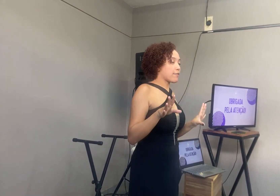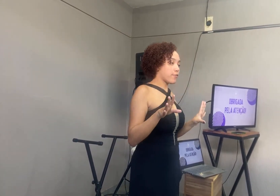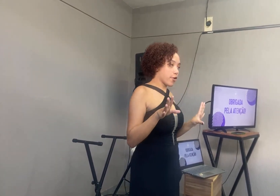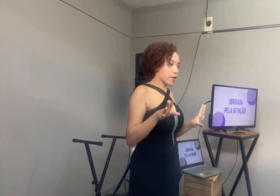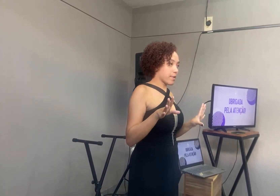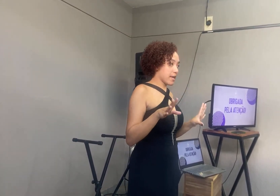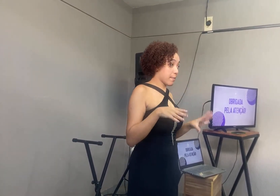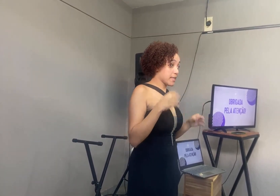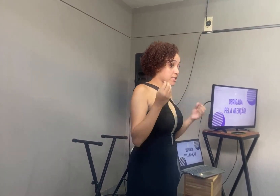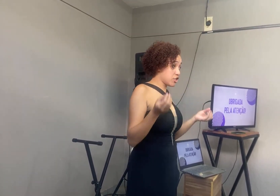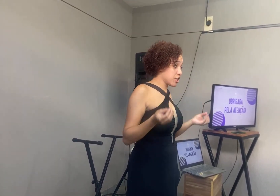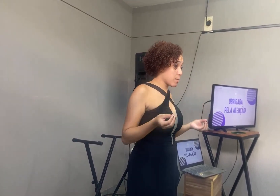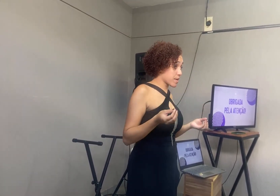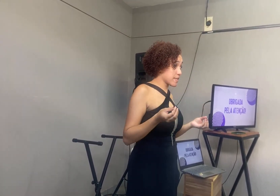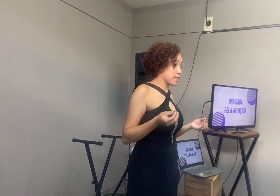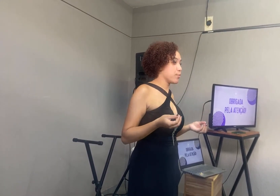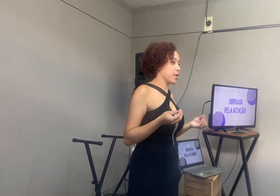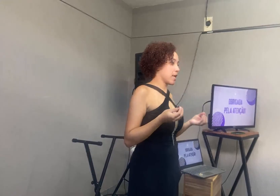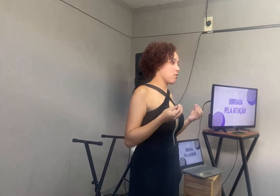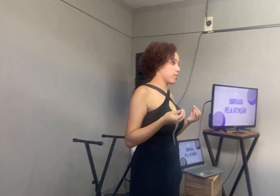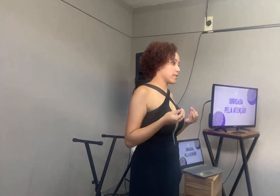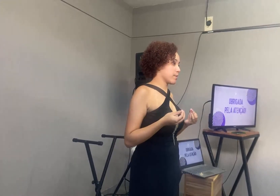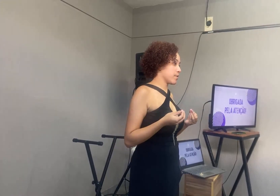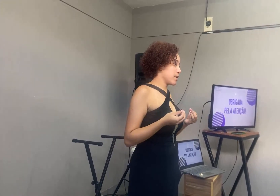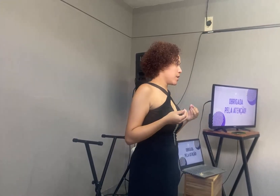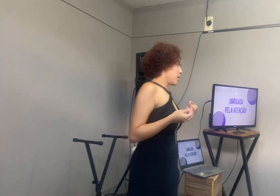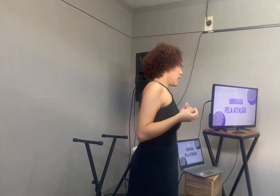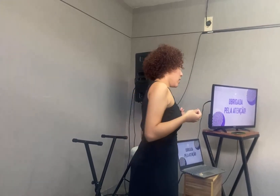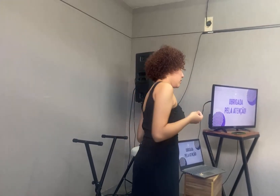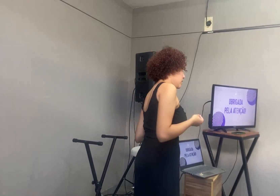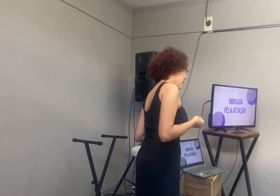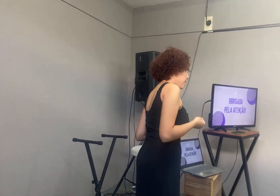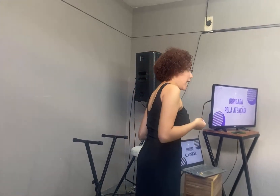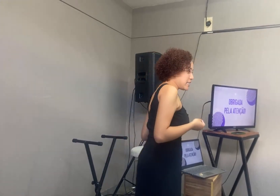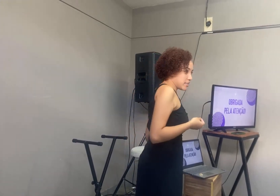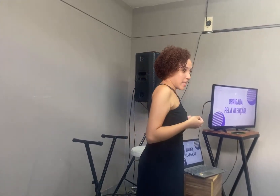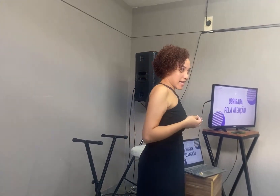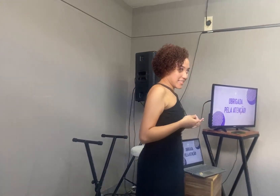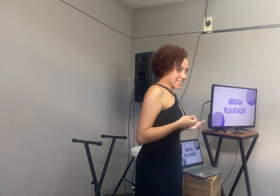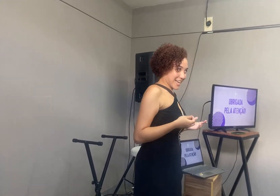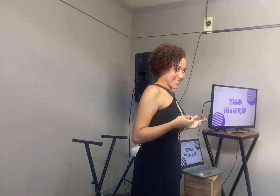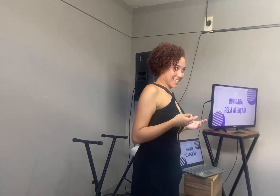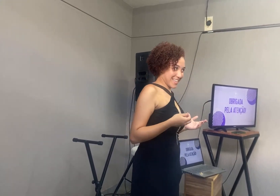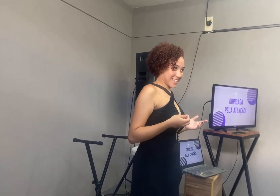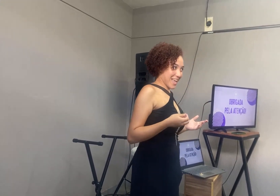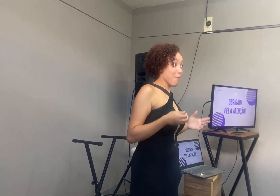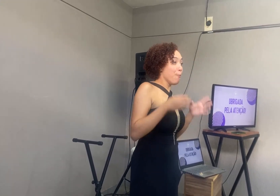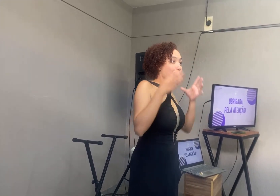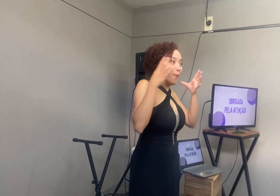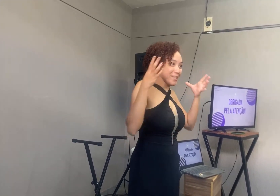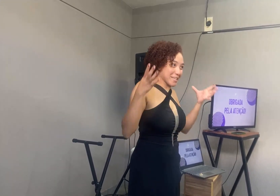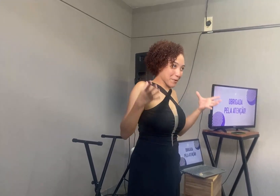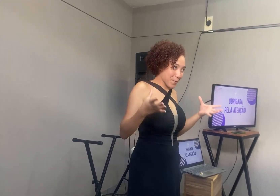a forma, né, mais dinâmica assim, por quê? Igual, por exemplo, eu ensinei mais de 10 sinais aqui. É muita